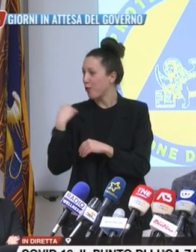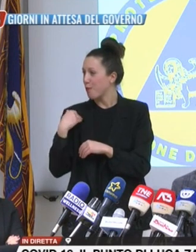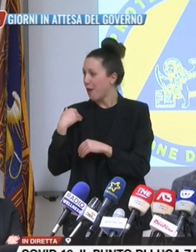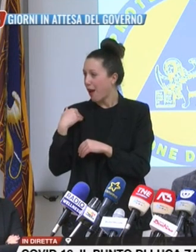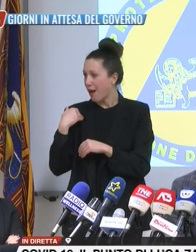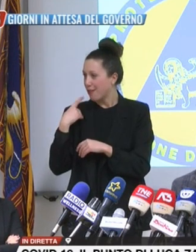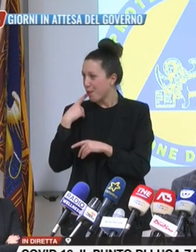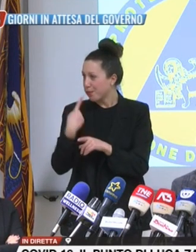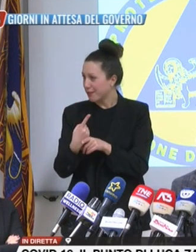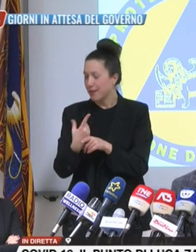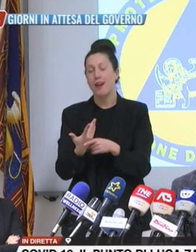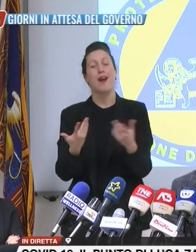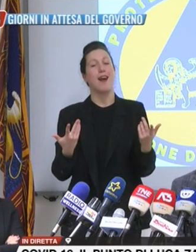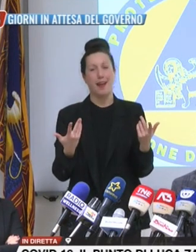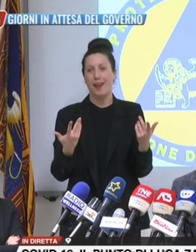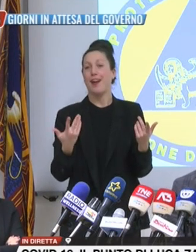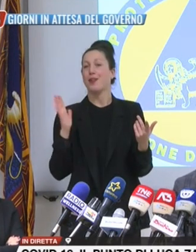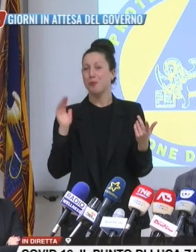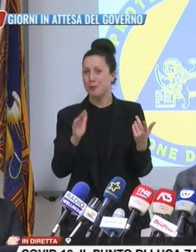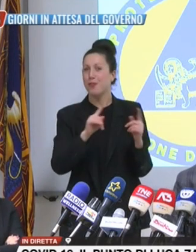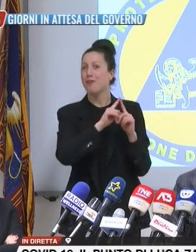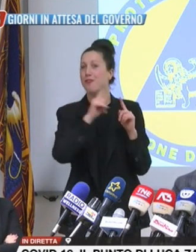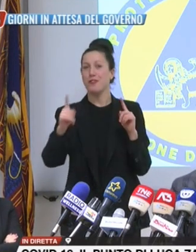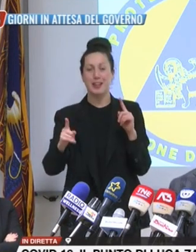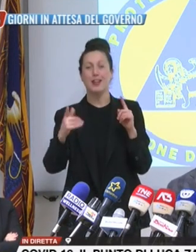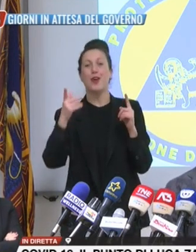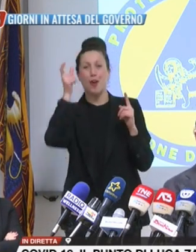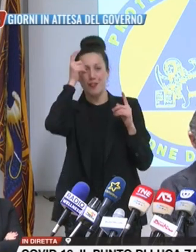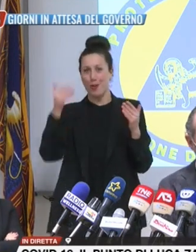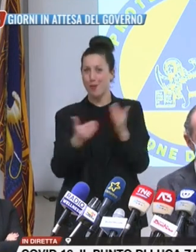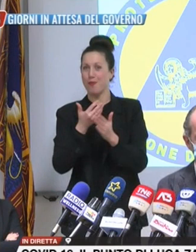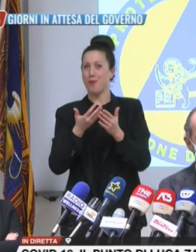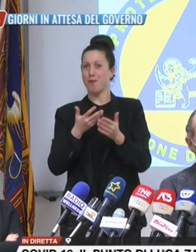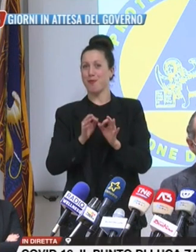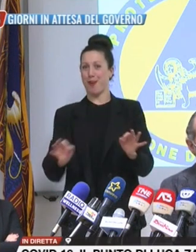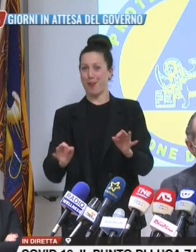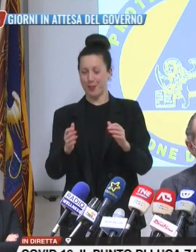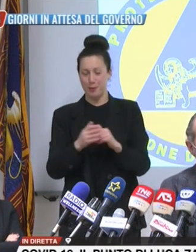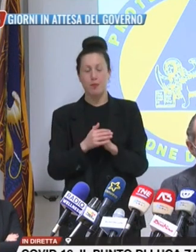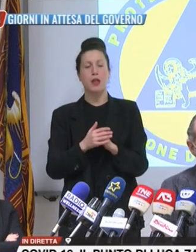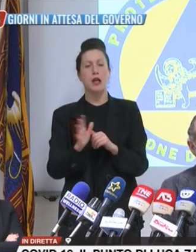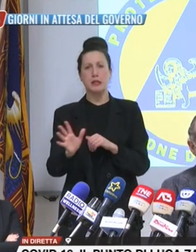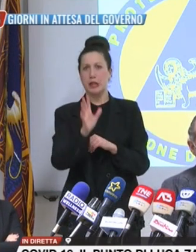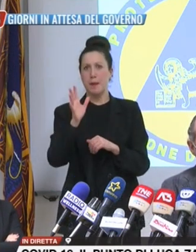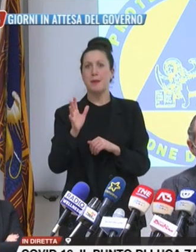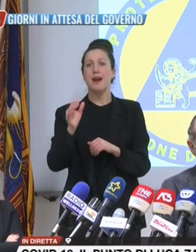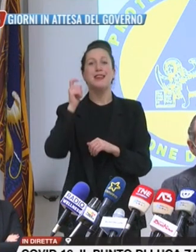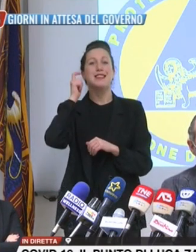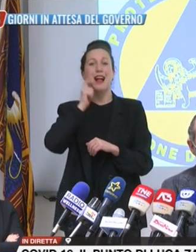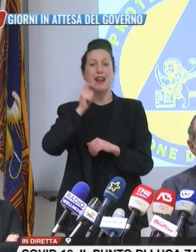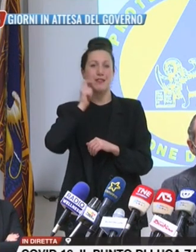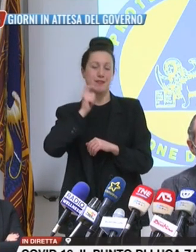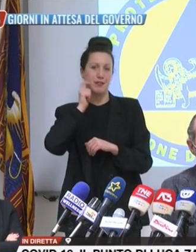fuori di scherzo, pare di capire che Salvini abbia, cioè, l'intervento di Salvini e la posizione della